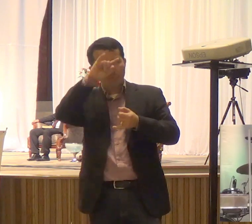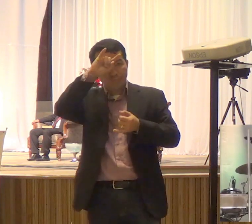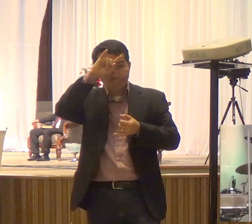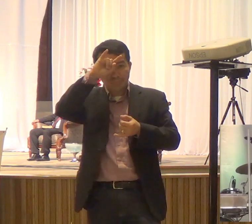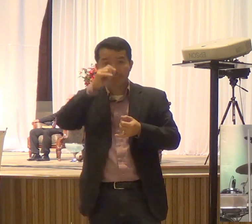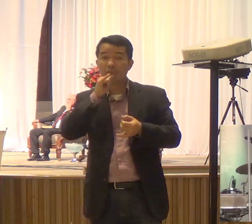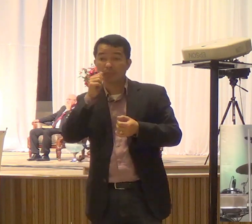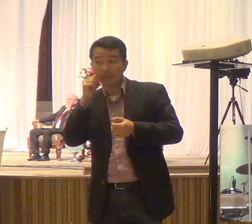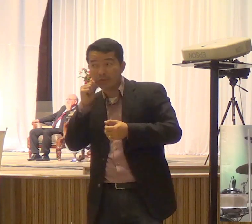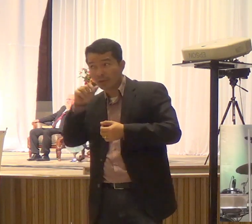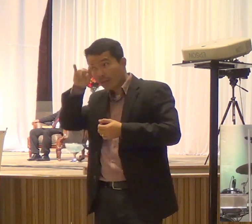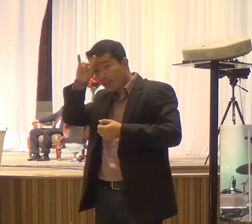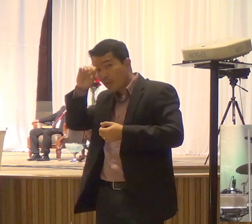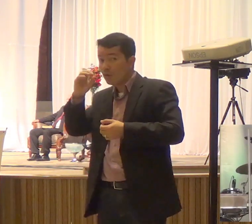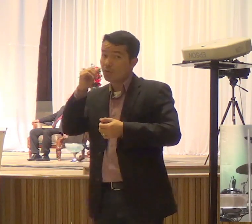marido.